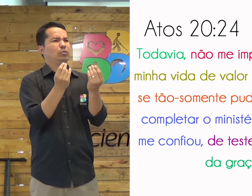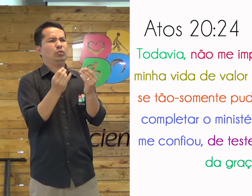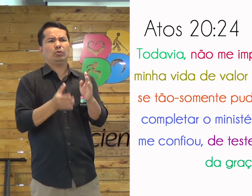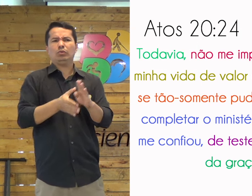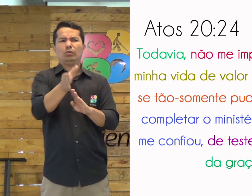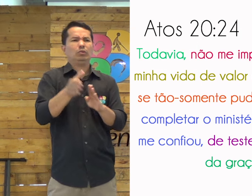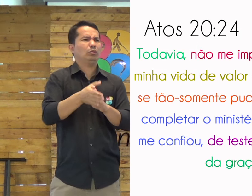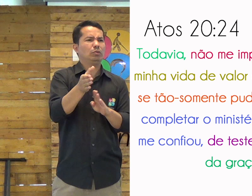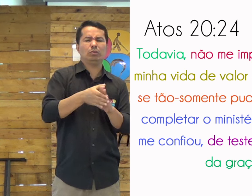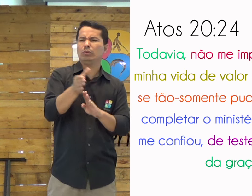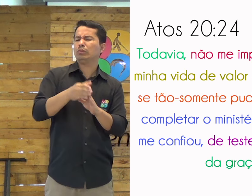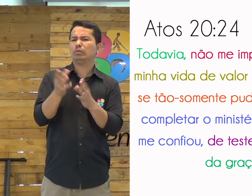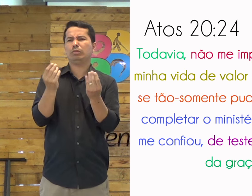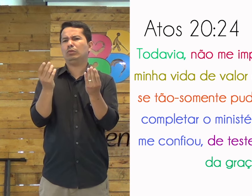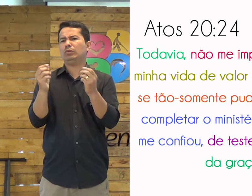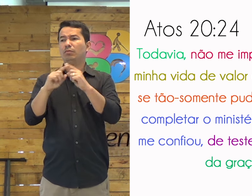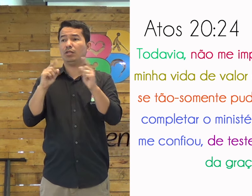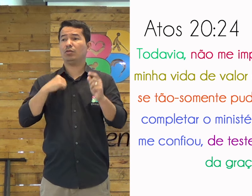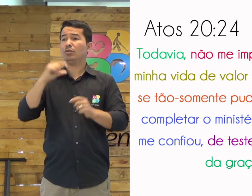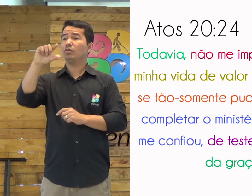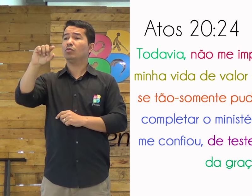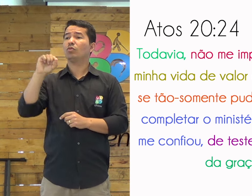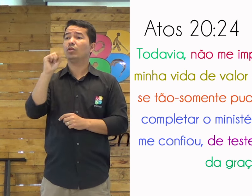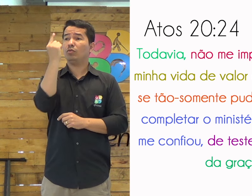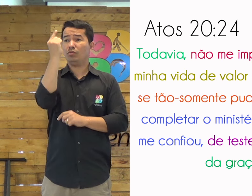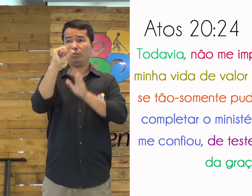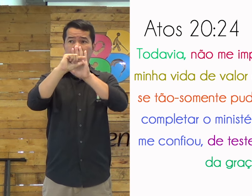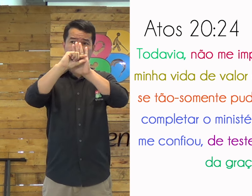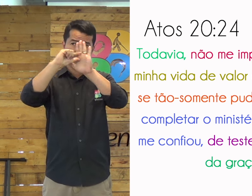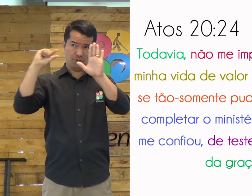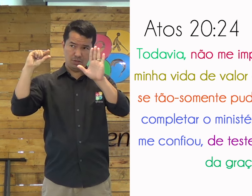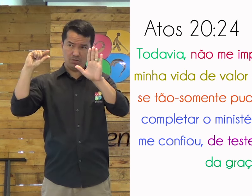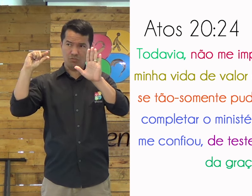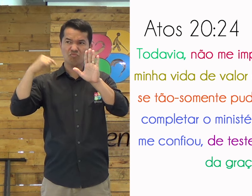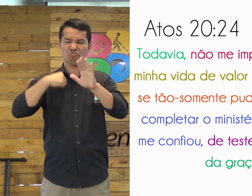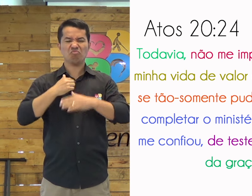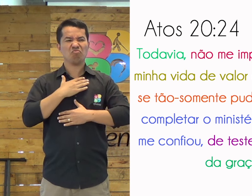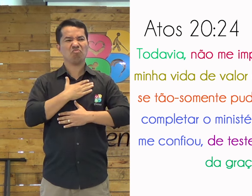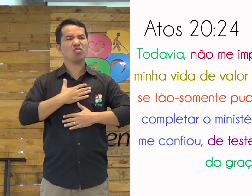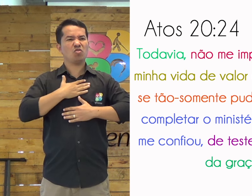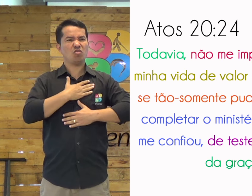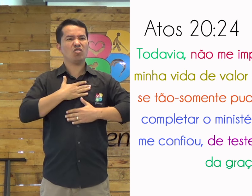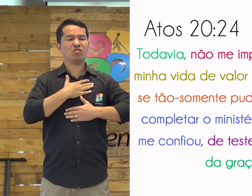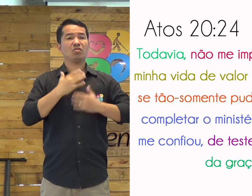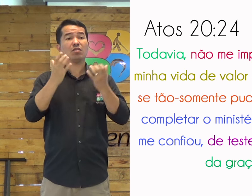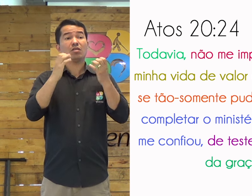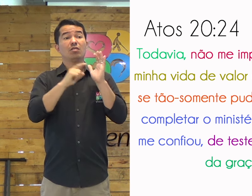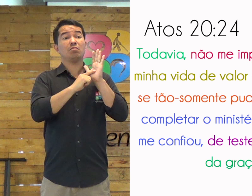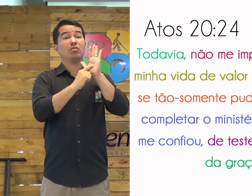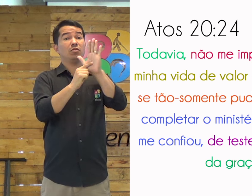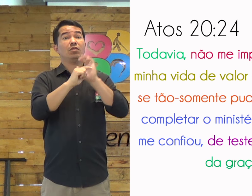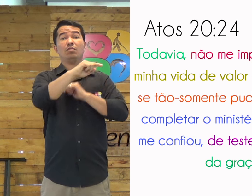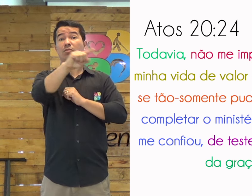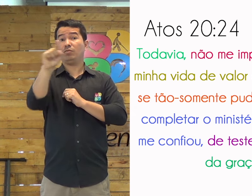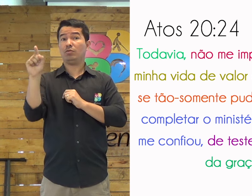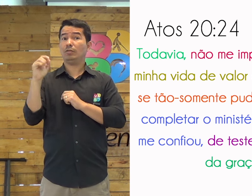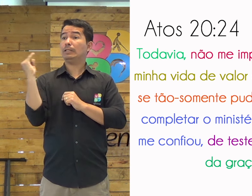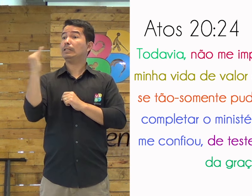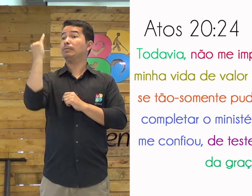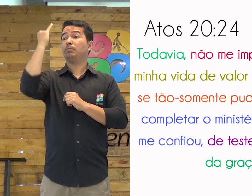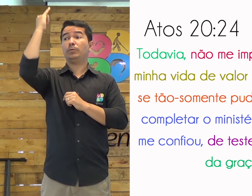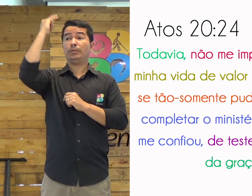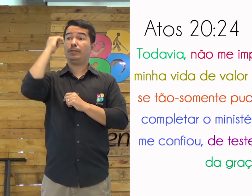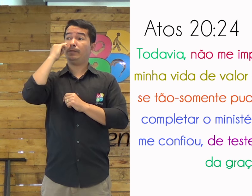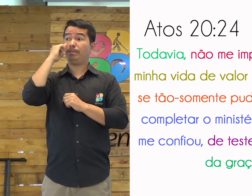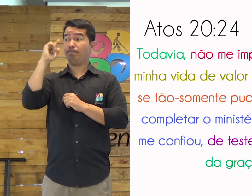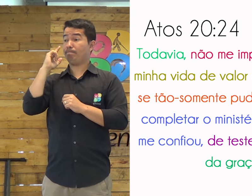Paulo faz muitos conselhos, muitos mesmo. Mas eu escolhi um conselho, está em um versículo, e é um versículo que eu